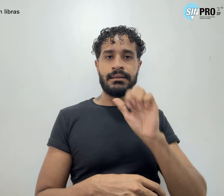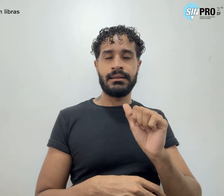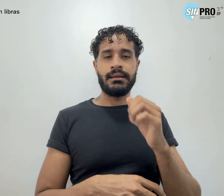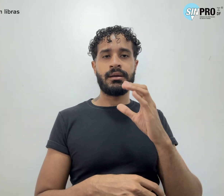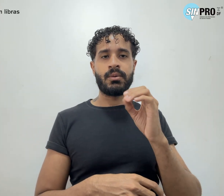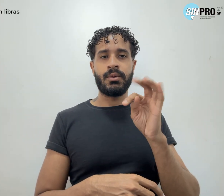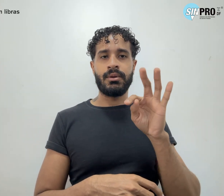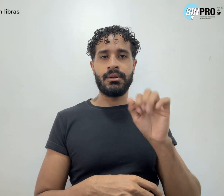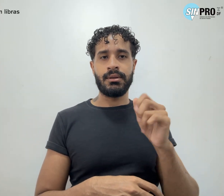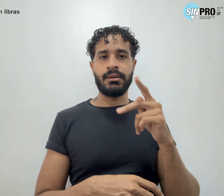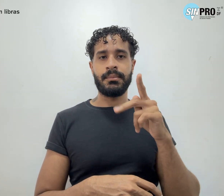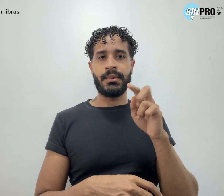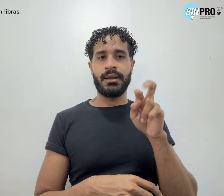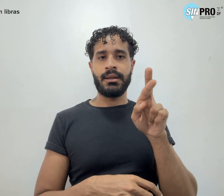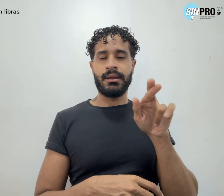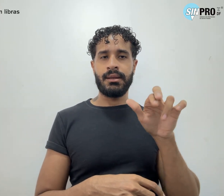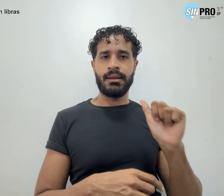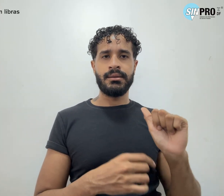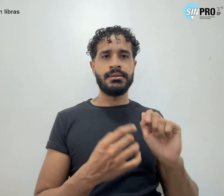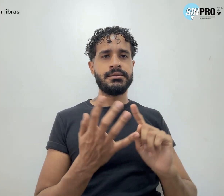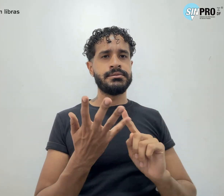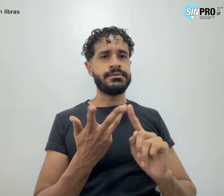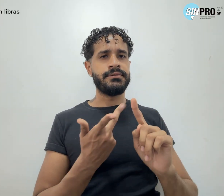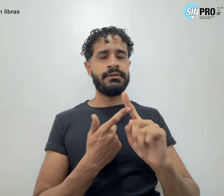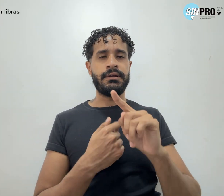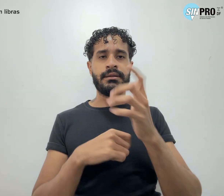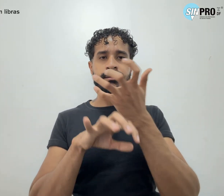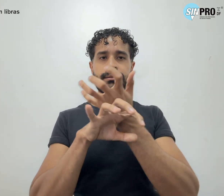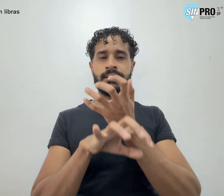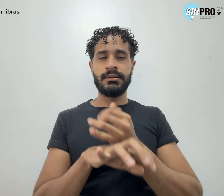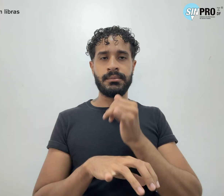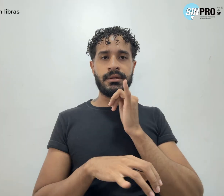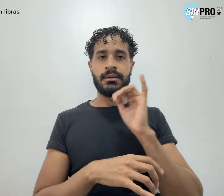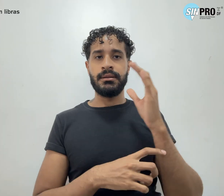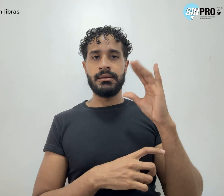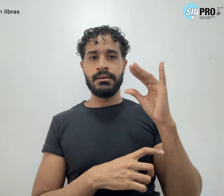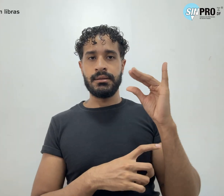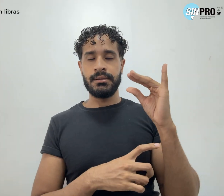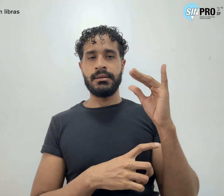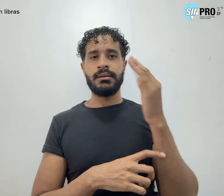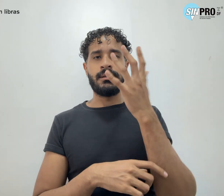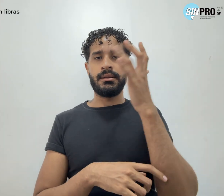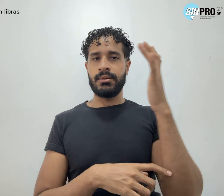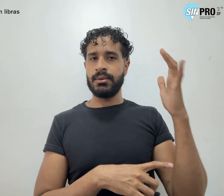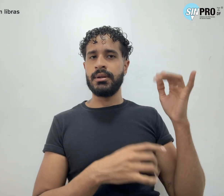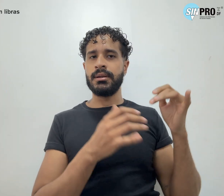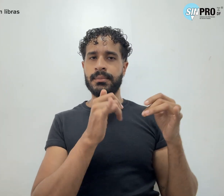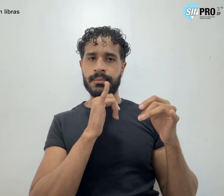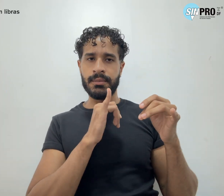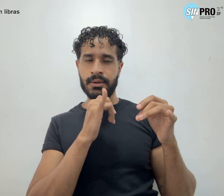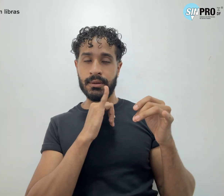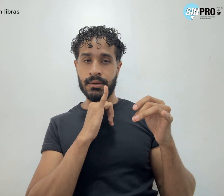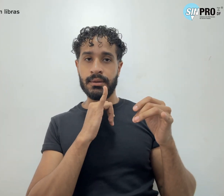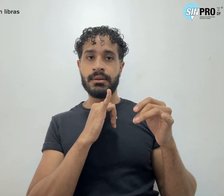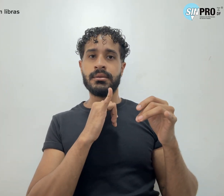Brant, em várias disciplinas, como Ciências da Natureza, por exemplo, resquícios